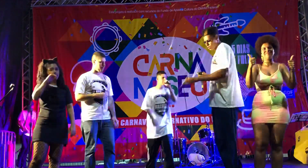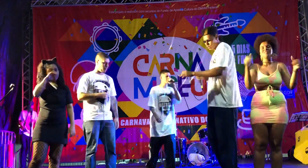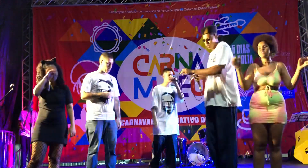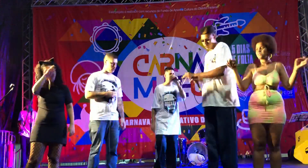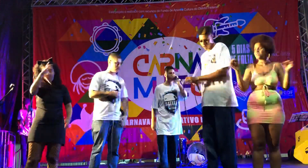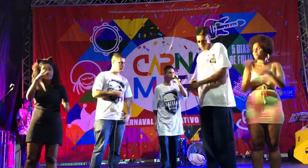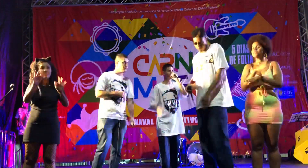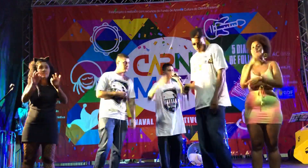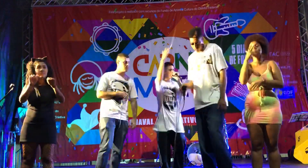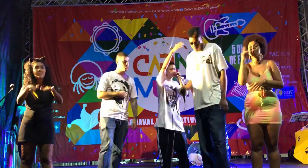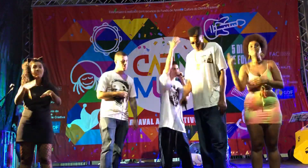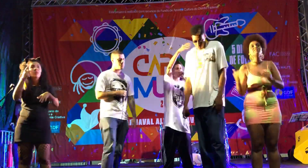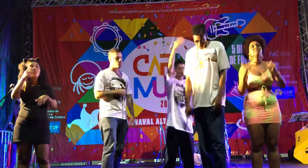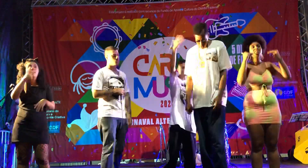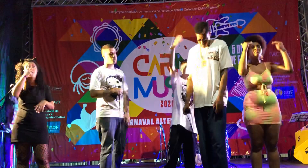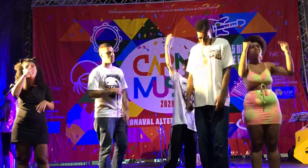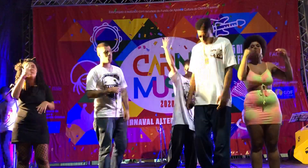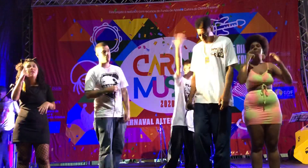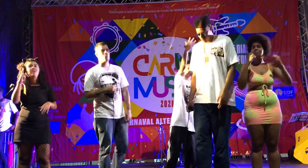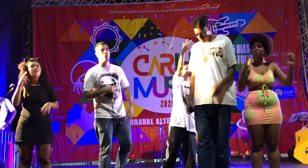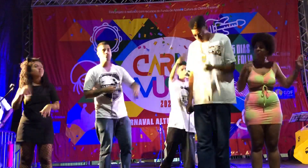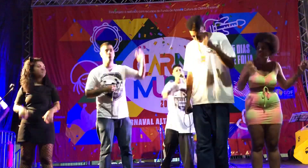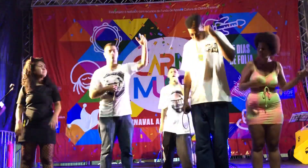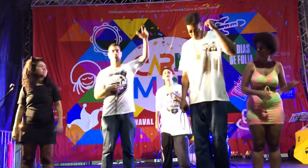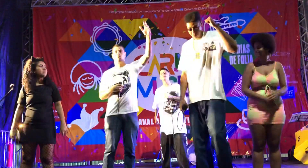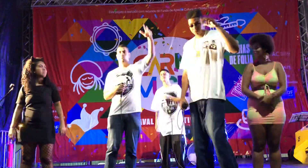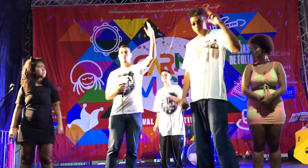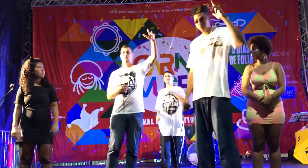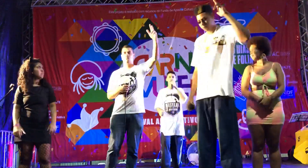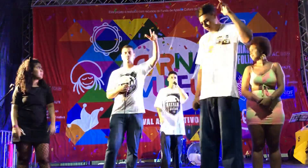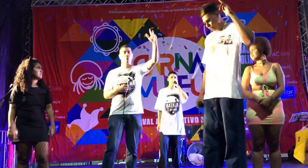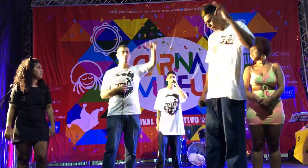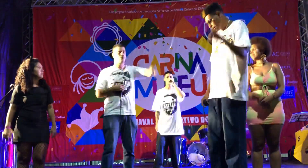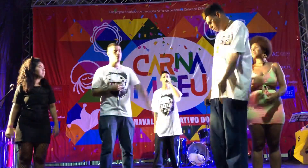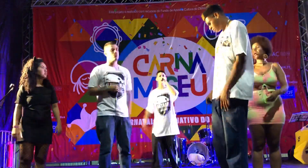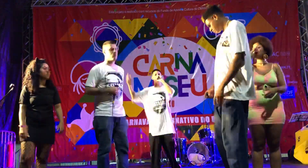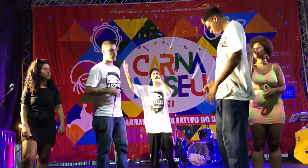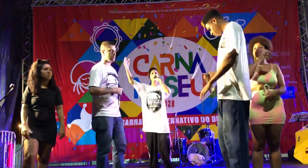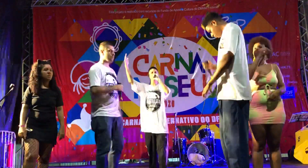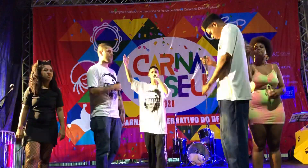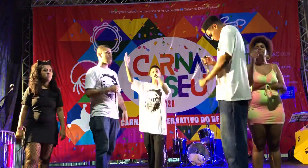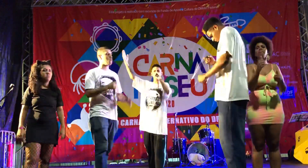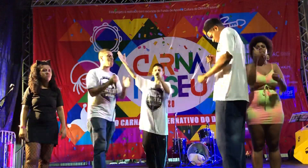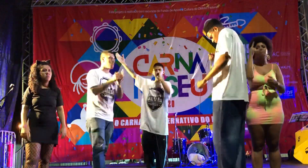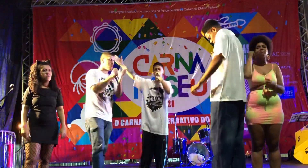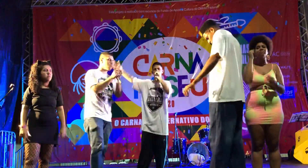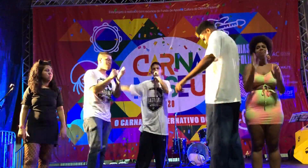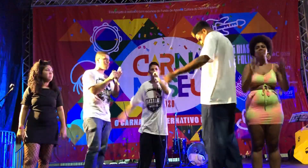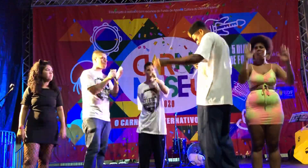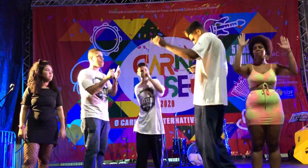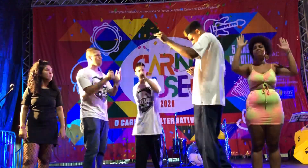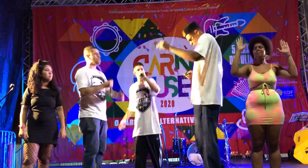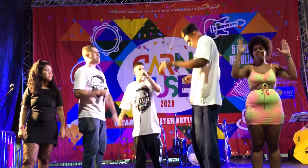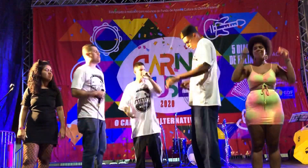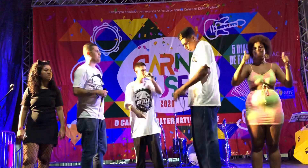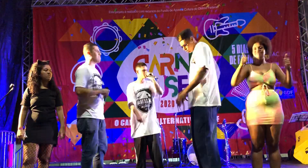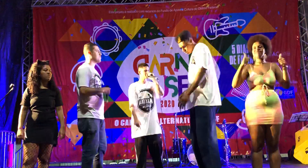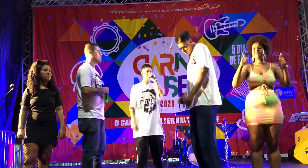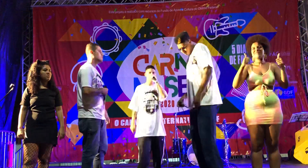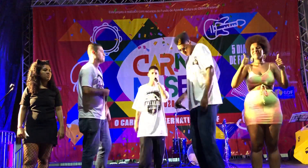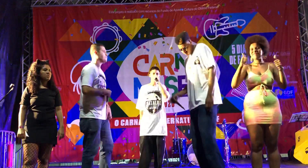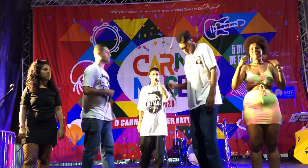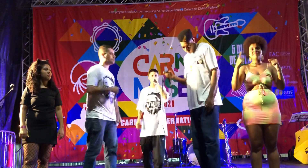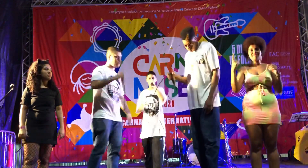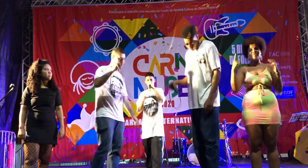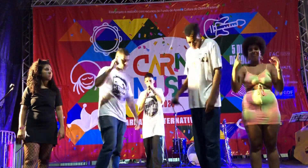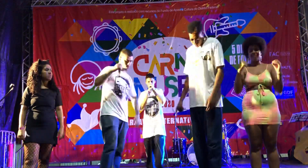finalizou, quem acha que ele foi superior, muito barulho, mão pra cima! Dejá, muito barulho, mão pra cima! É isso, hate